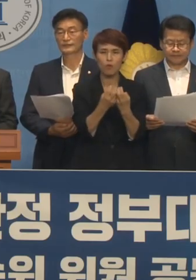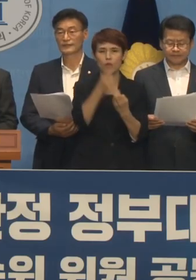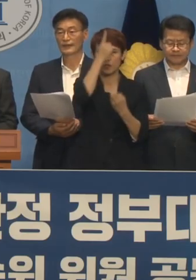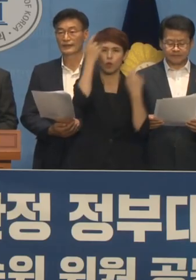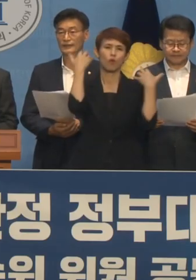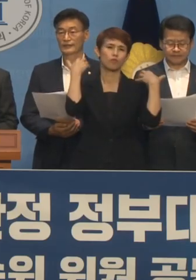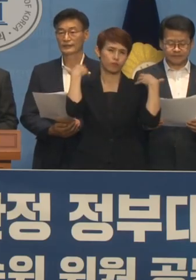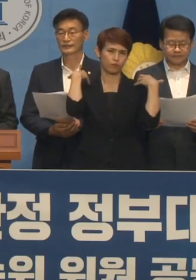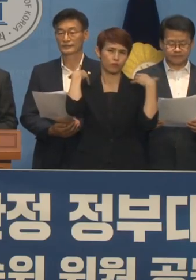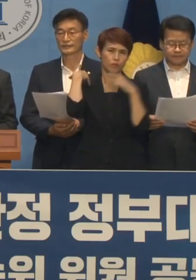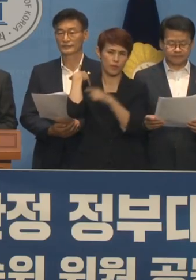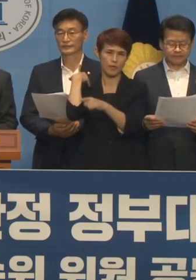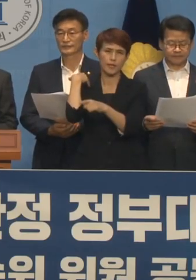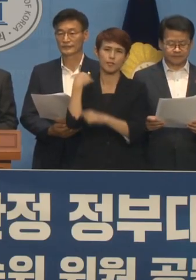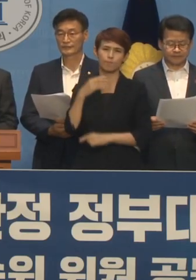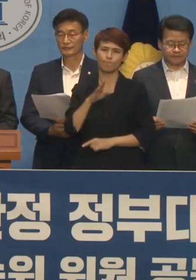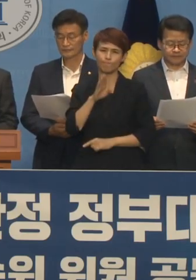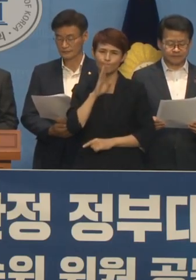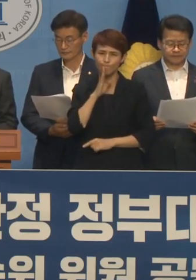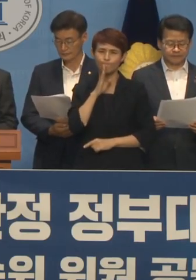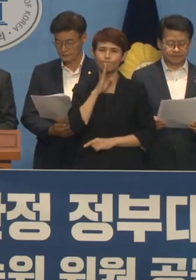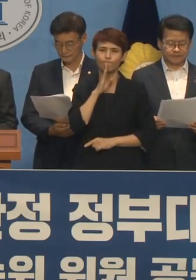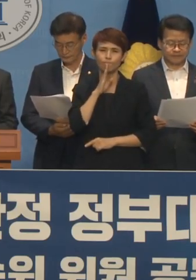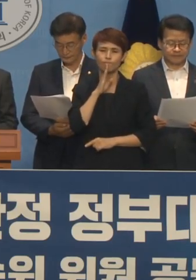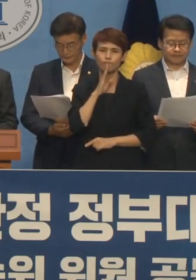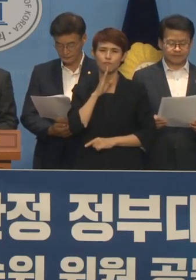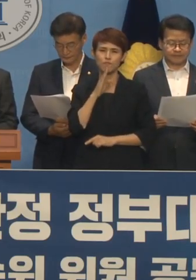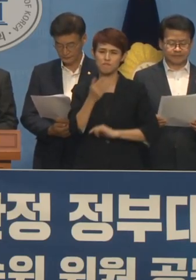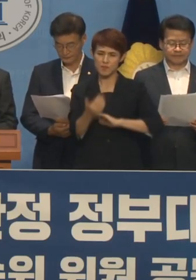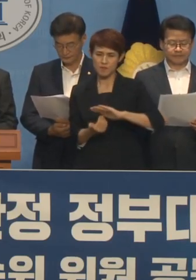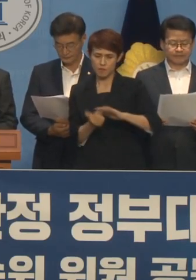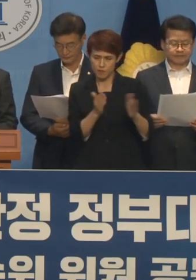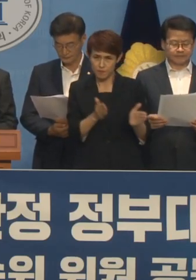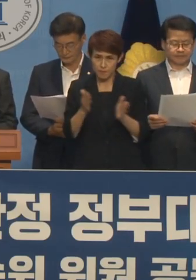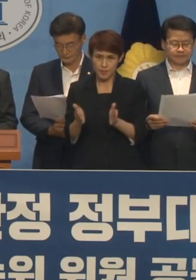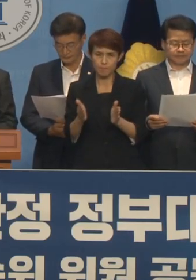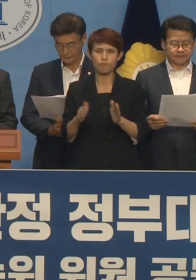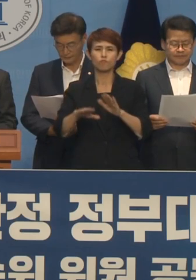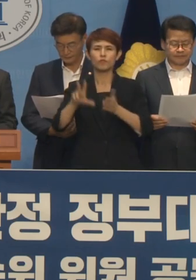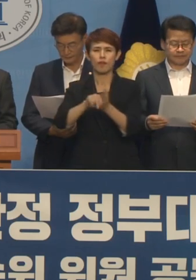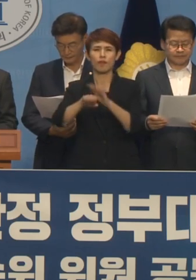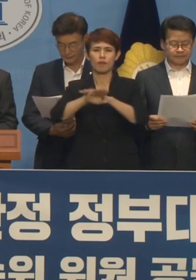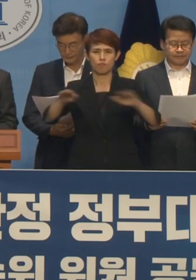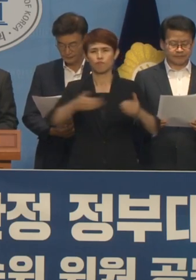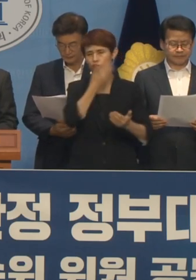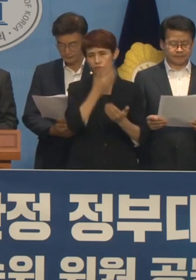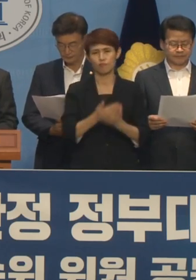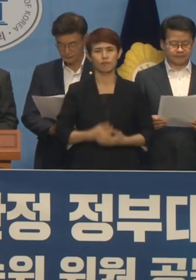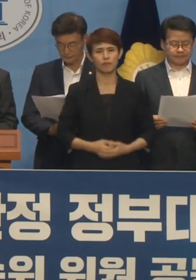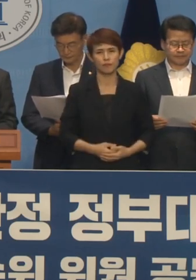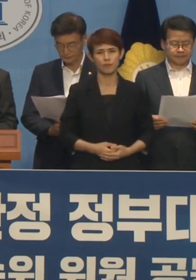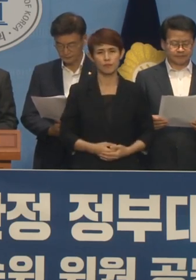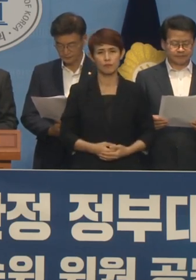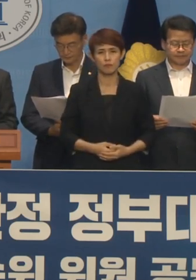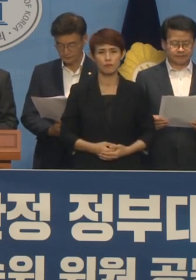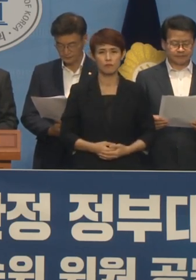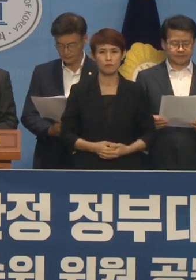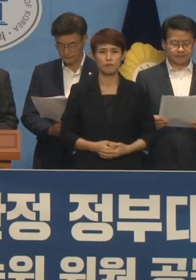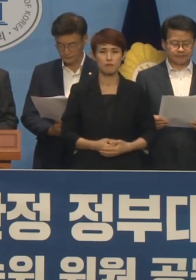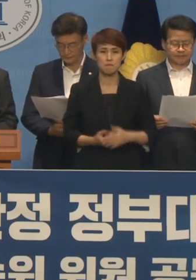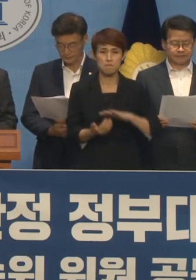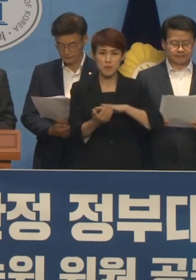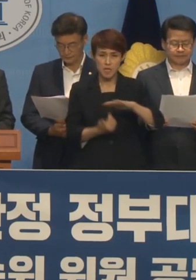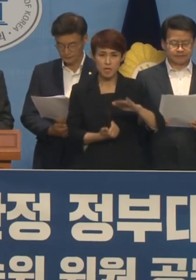정부의 실효성 있고 선제적인 대책 마련이 시급하다. 호미로 막을